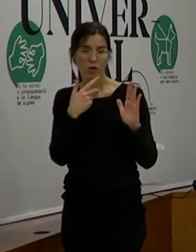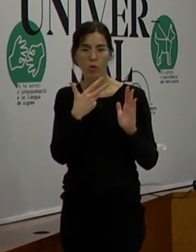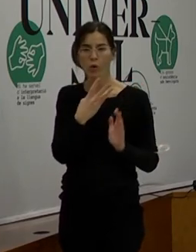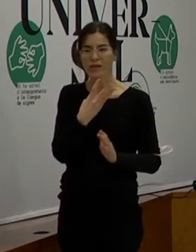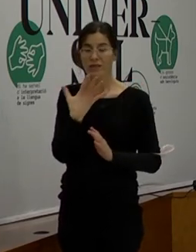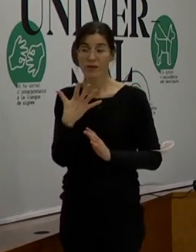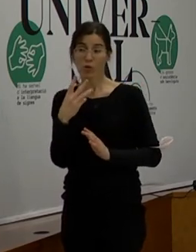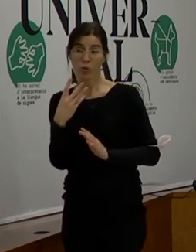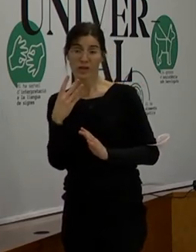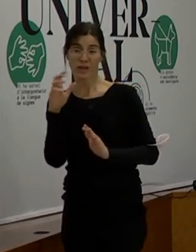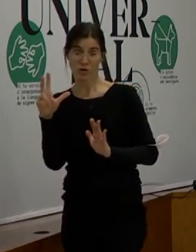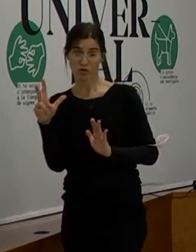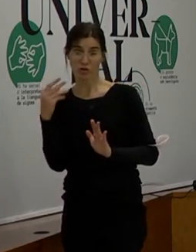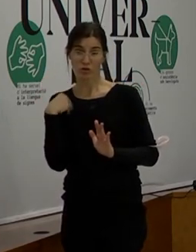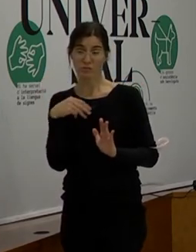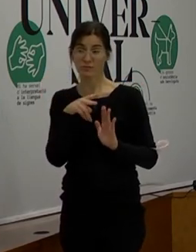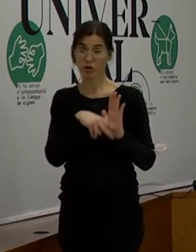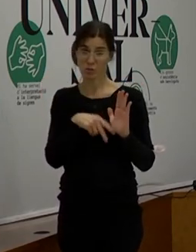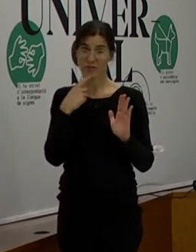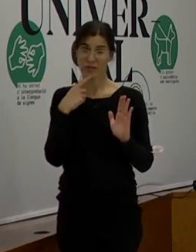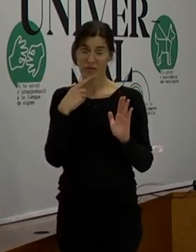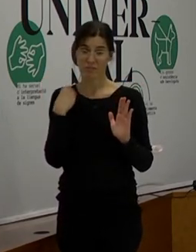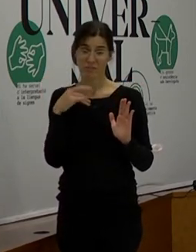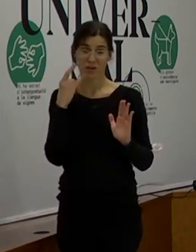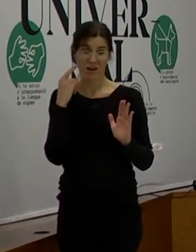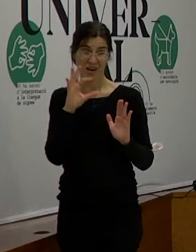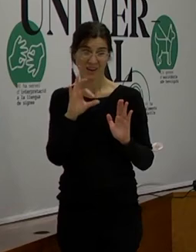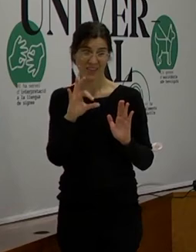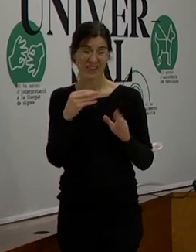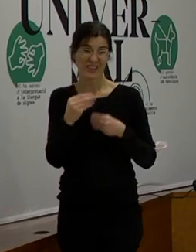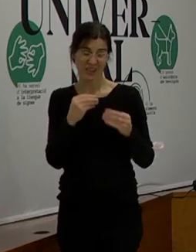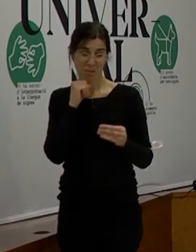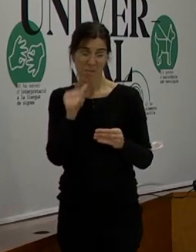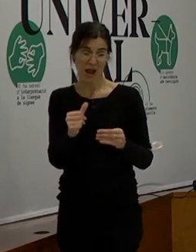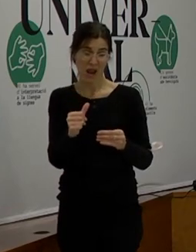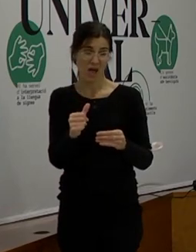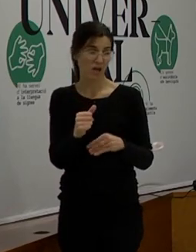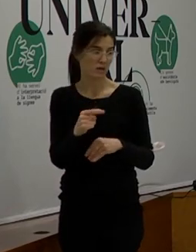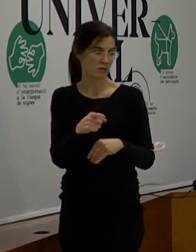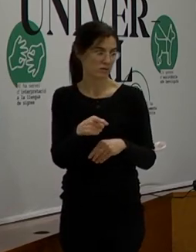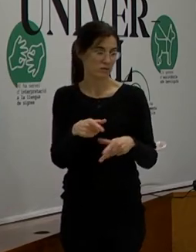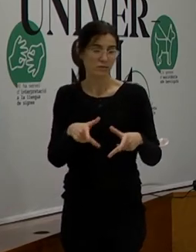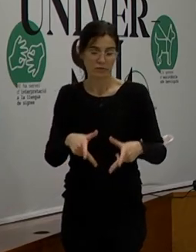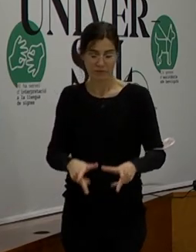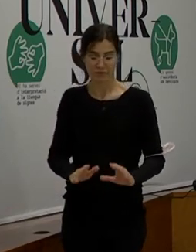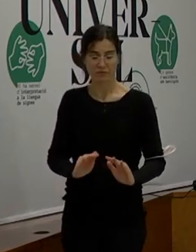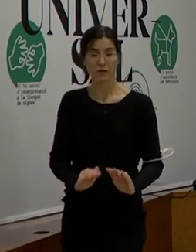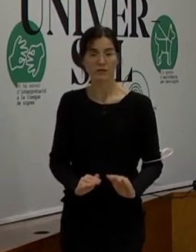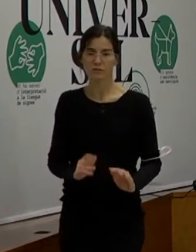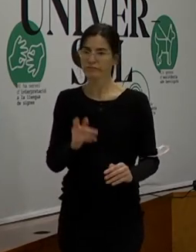45-48. Lo dice la norma. I els vàters es fan malament. Barres tot i el vàter baix. No,